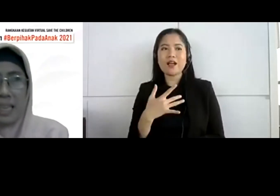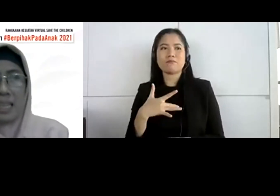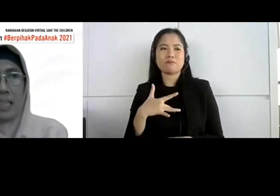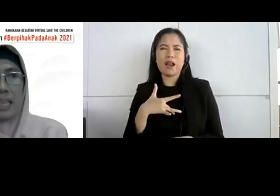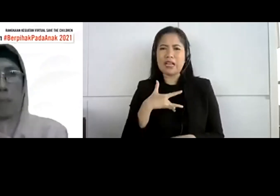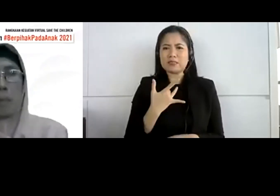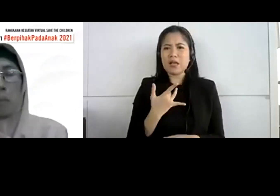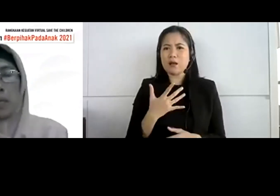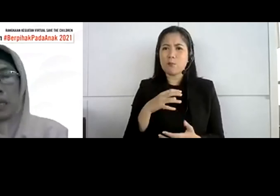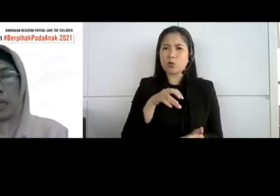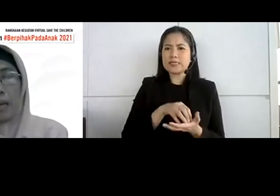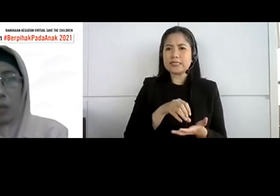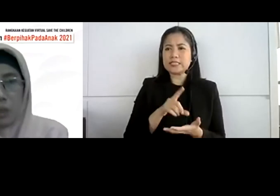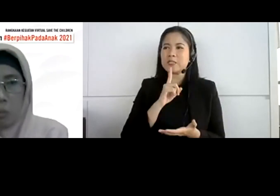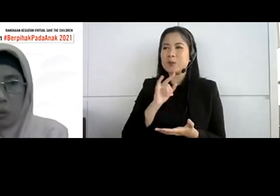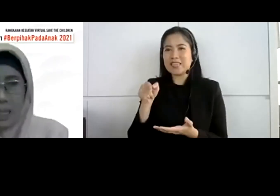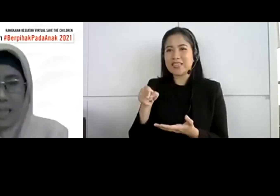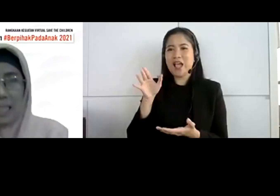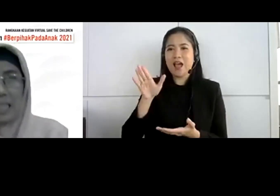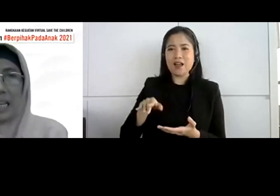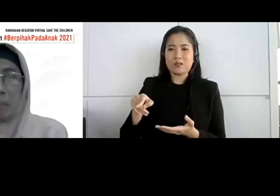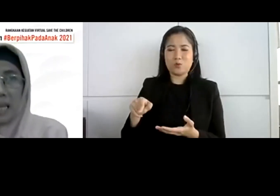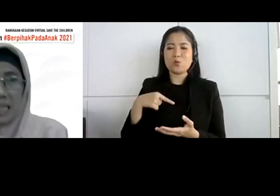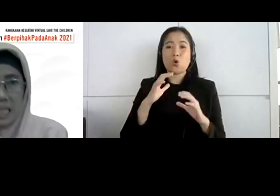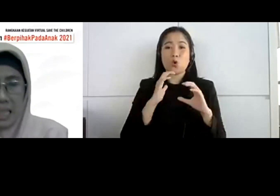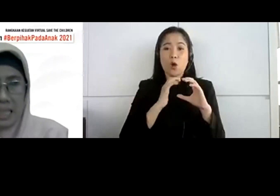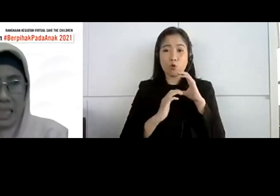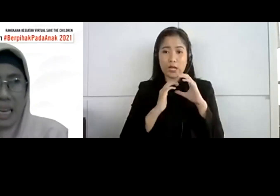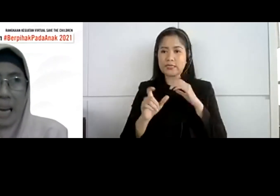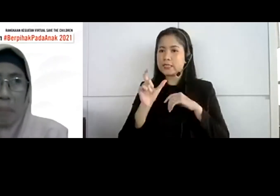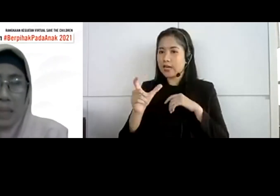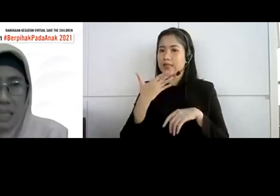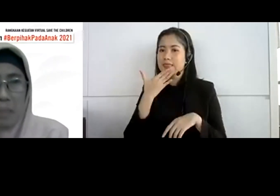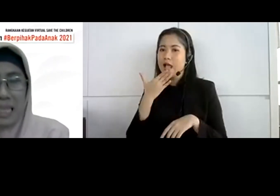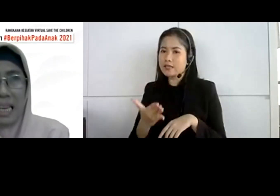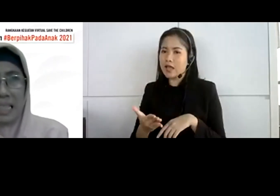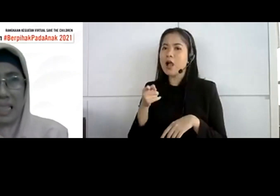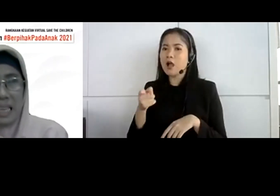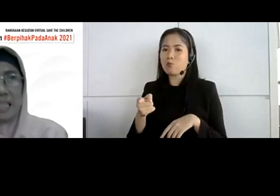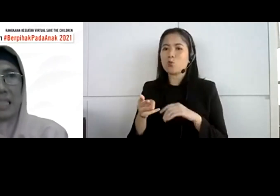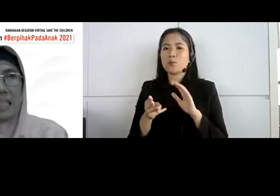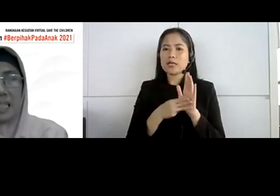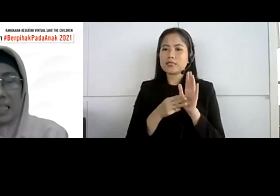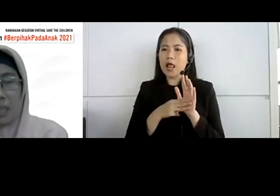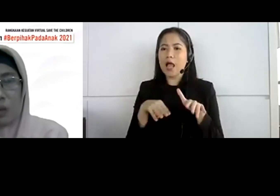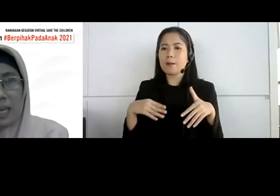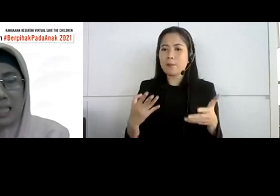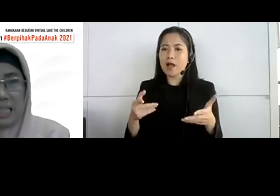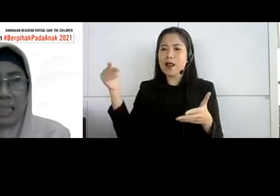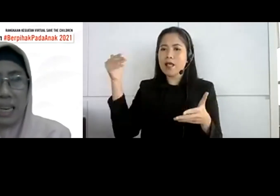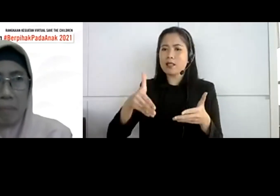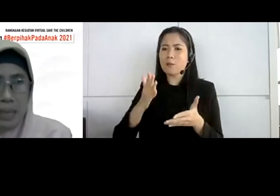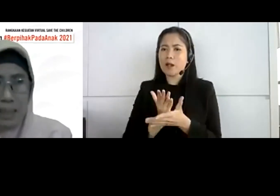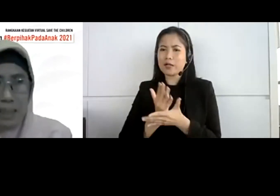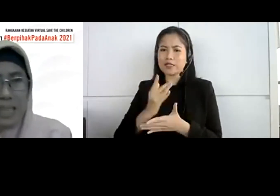keadaannya, kami melakukan komunikasi dengan menanyakan, apa sih masalahnya sehingga ke sekolah